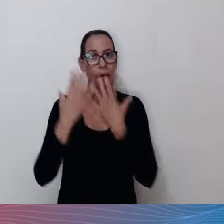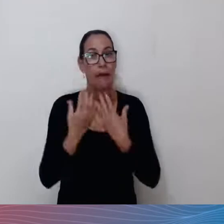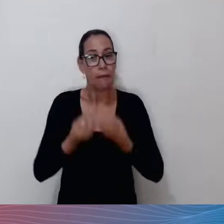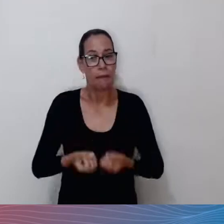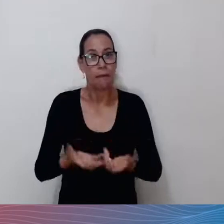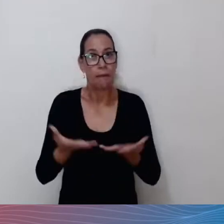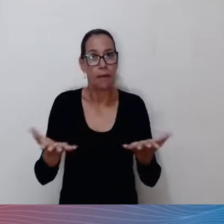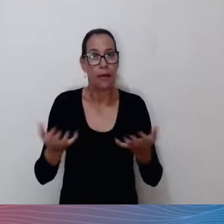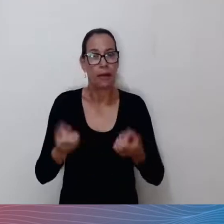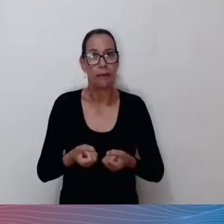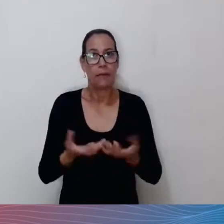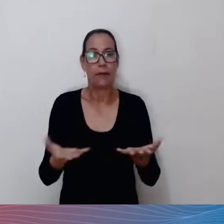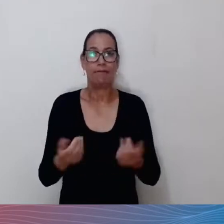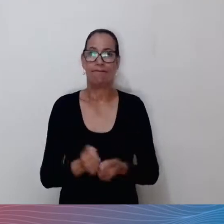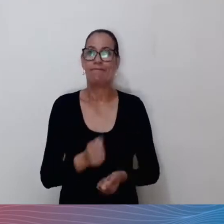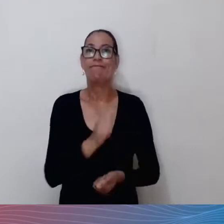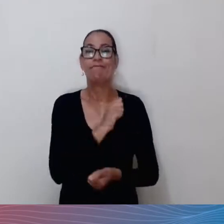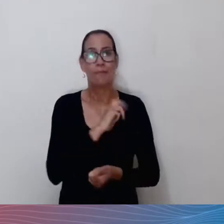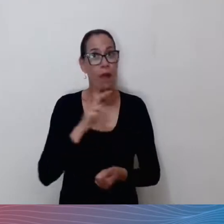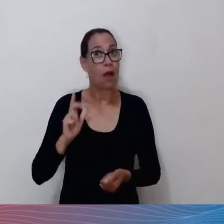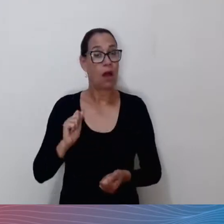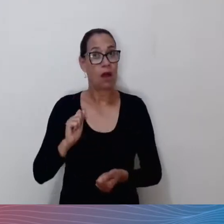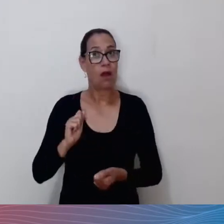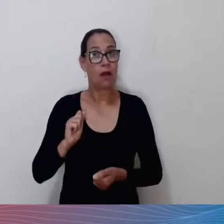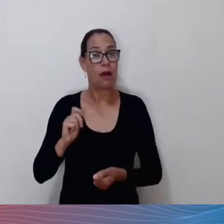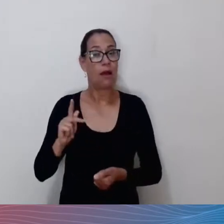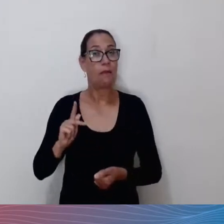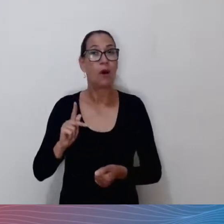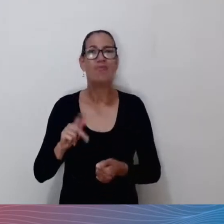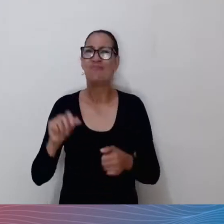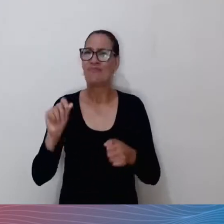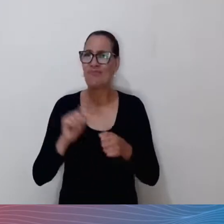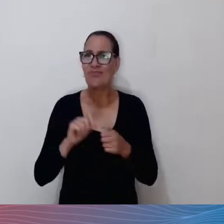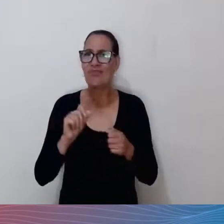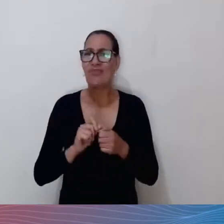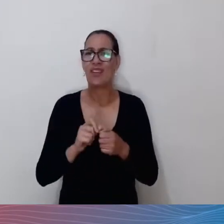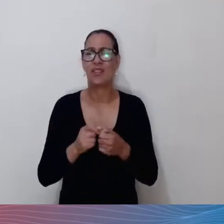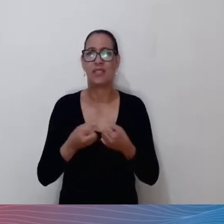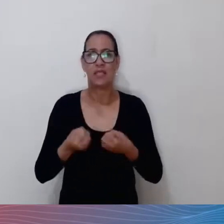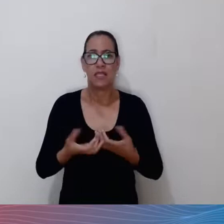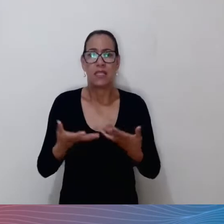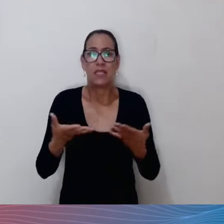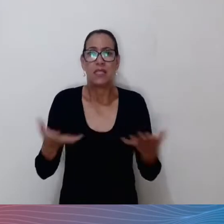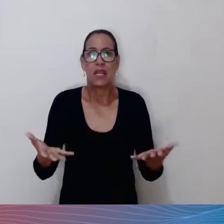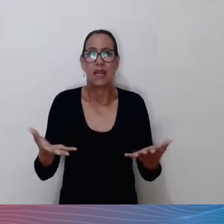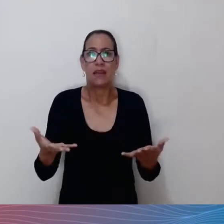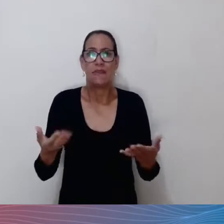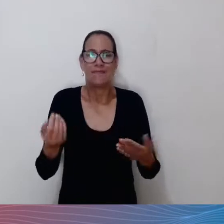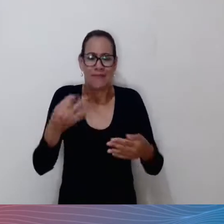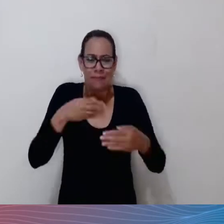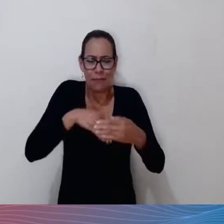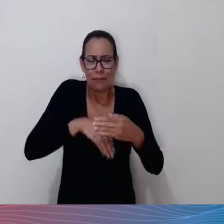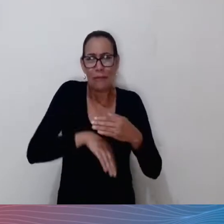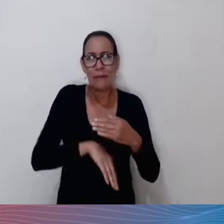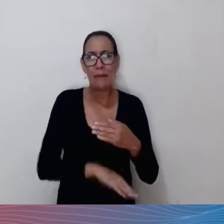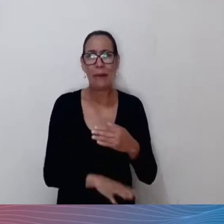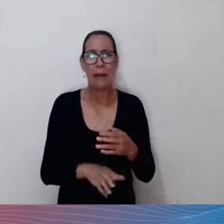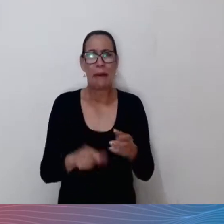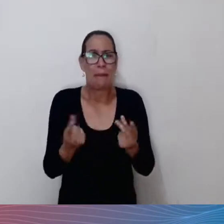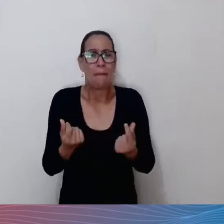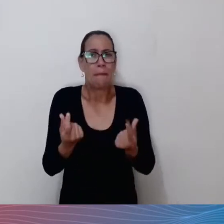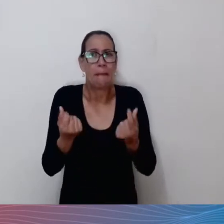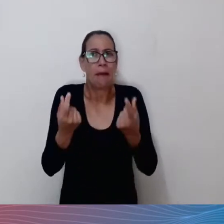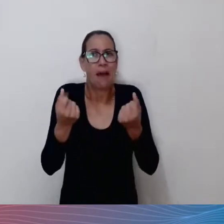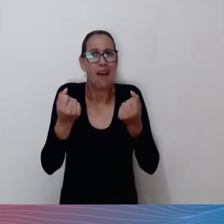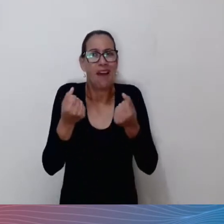foi dispensar as riquezas insondáveis de Cristo como graça para as pessoas e para a